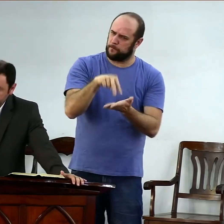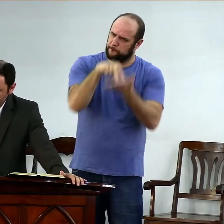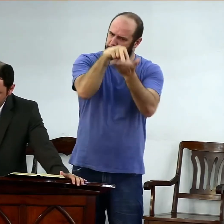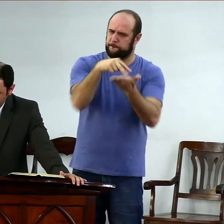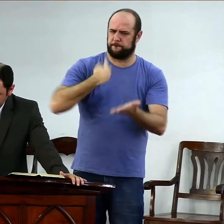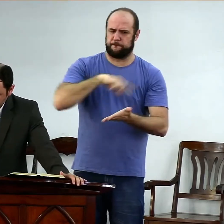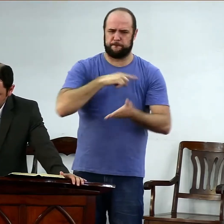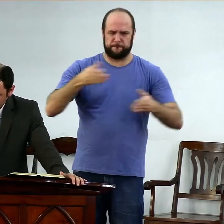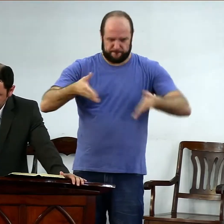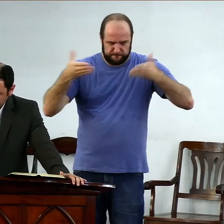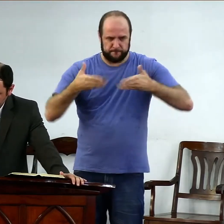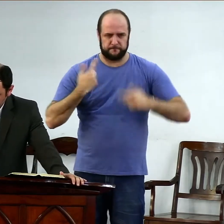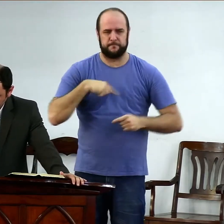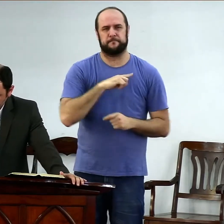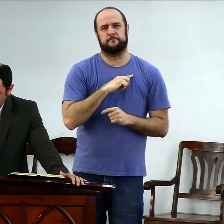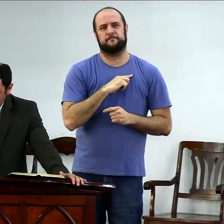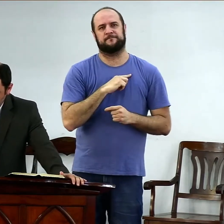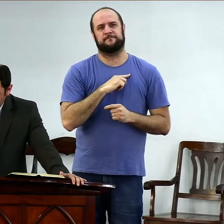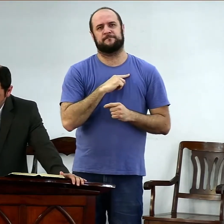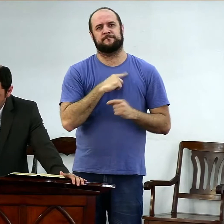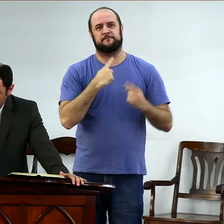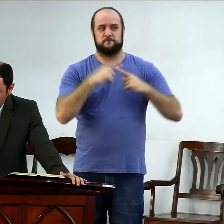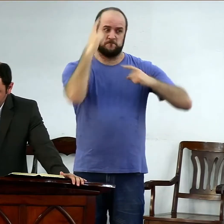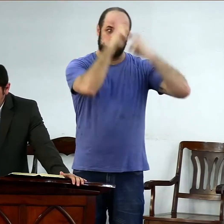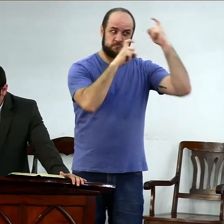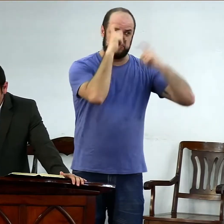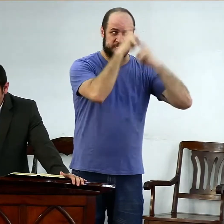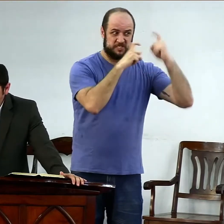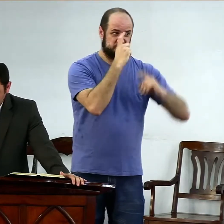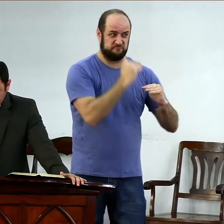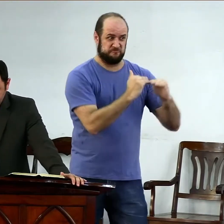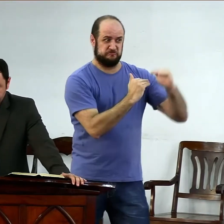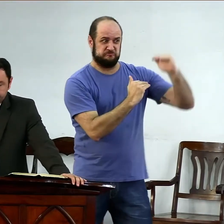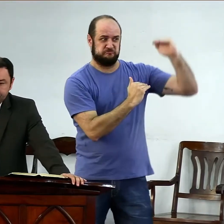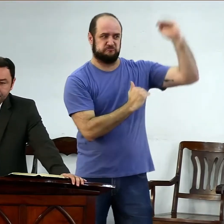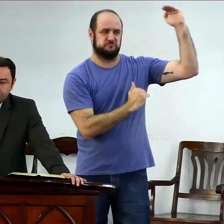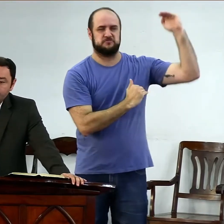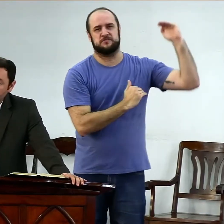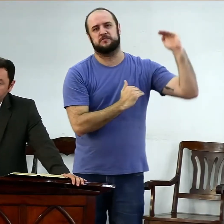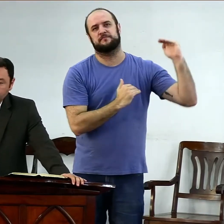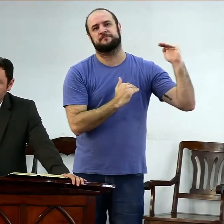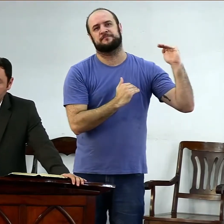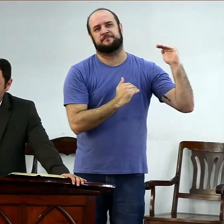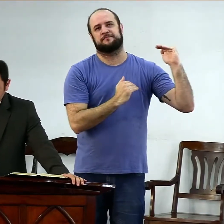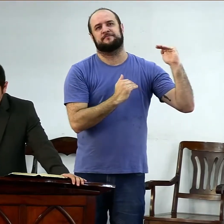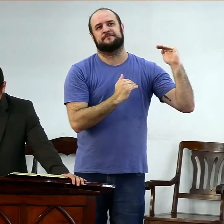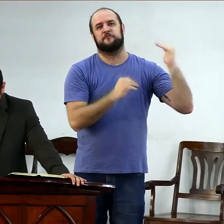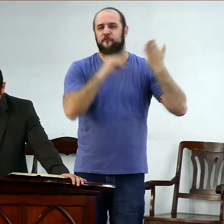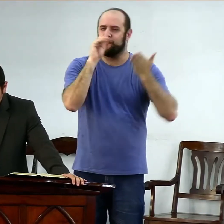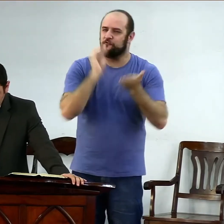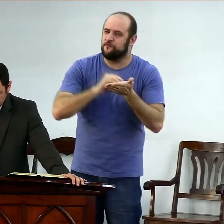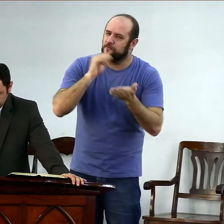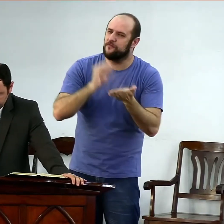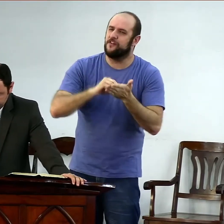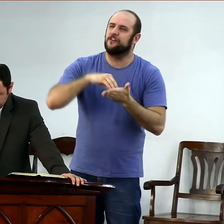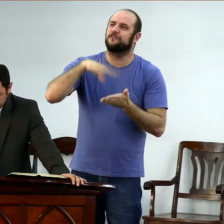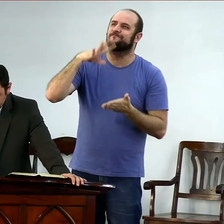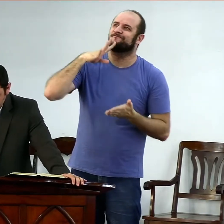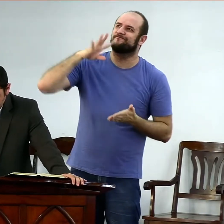A preocupação contínua por algo, é isso também. A falta do conhecimento de